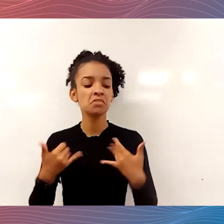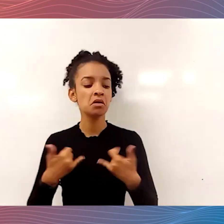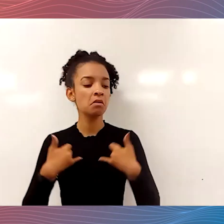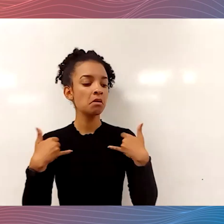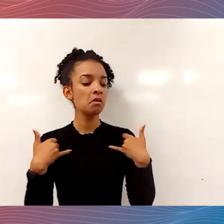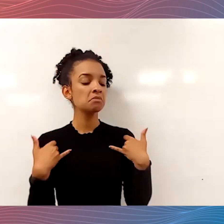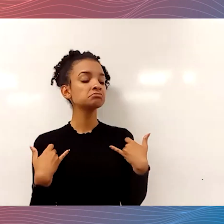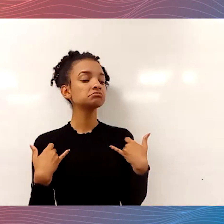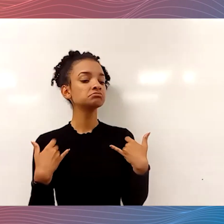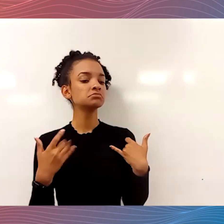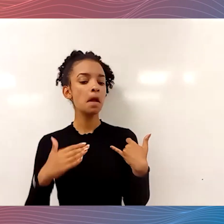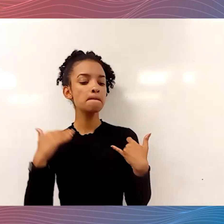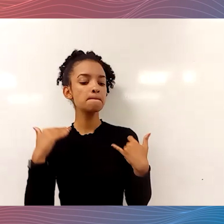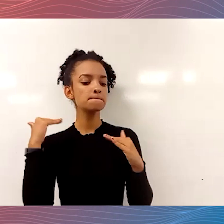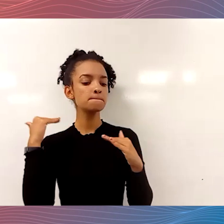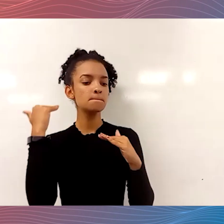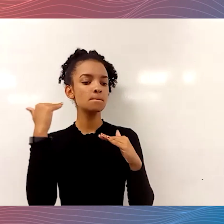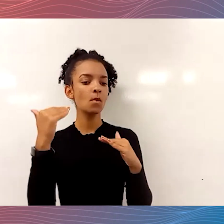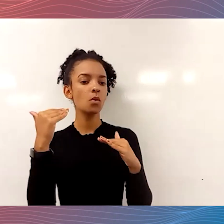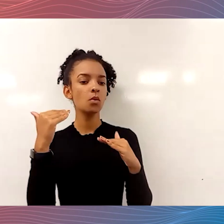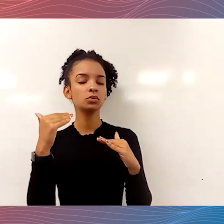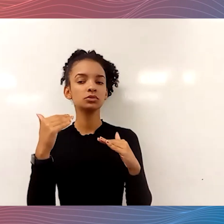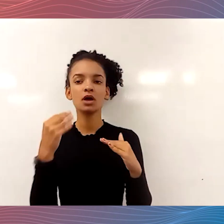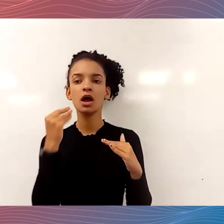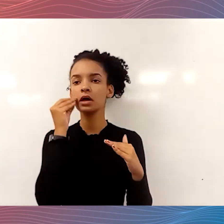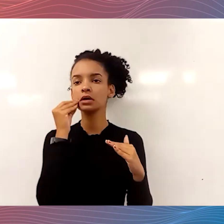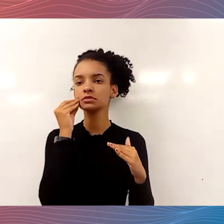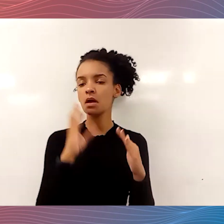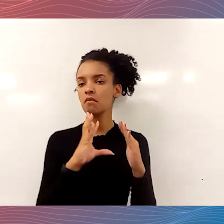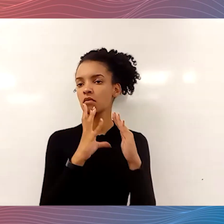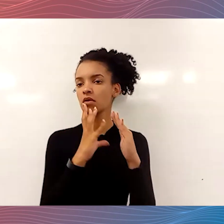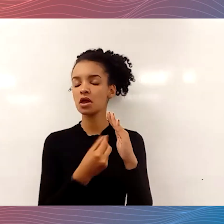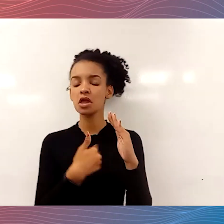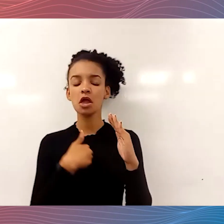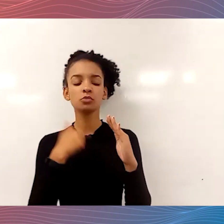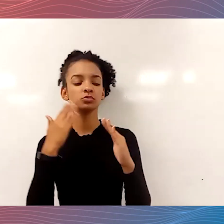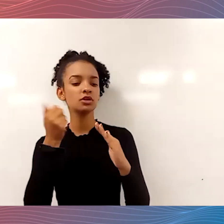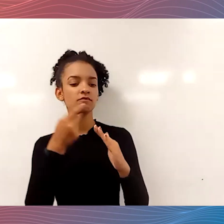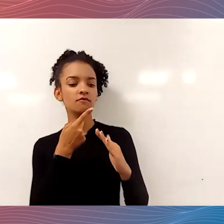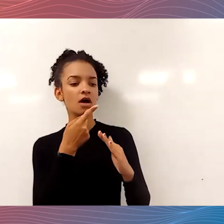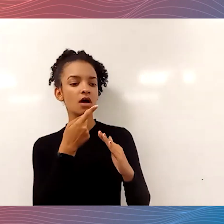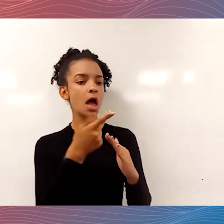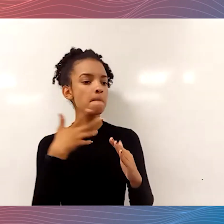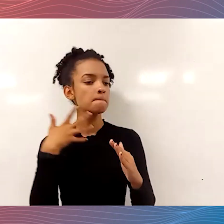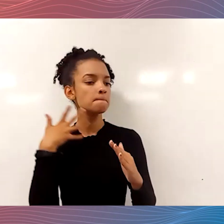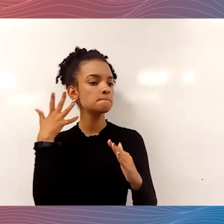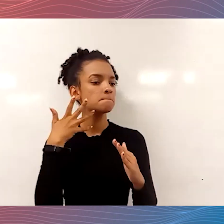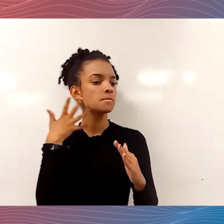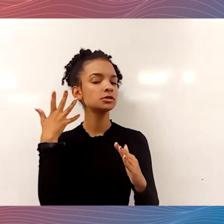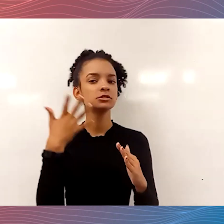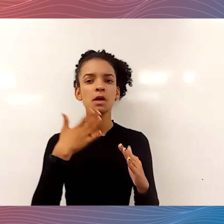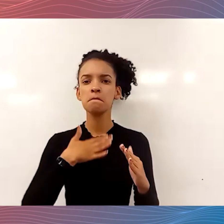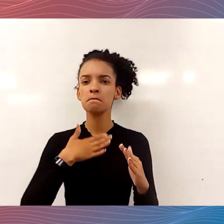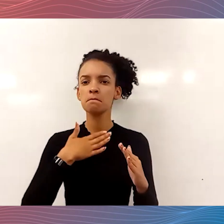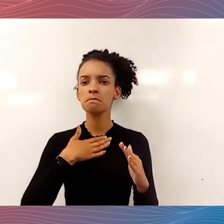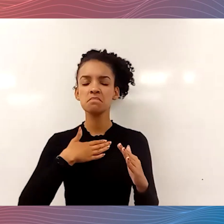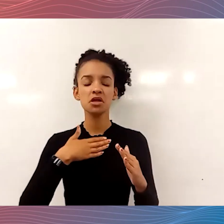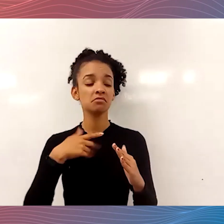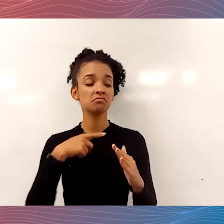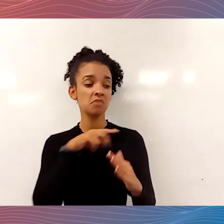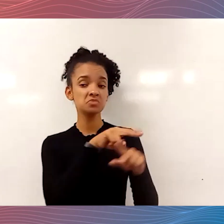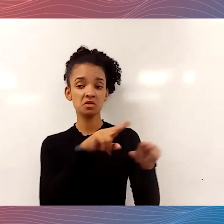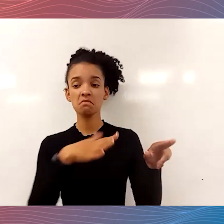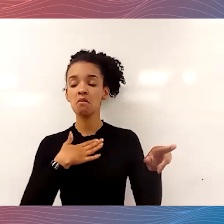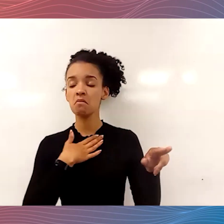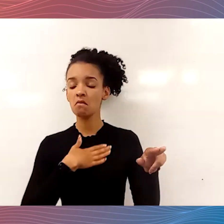as nossas experiências na igreja. Eu sei falar mensagem, a minha pregação os irmãos gostam, né? Eu sei isso,